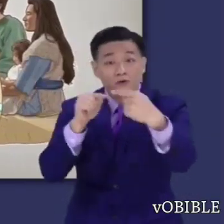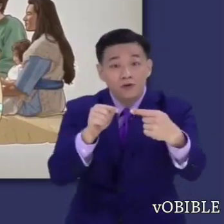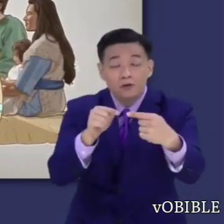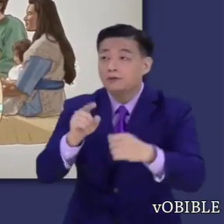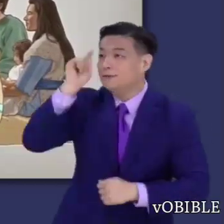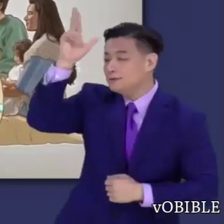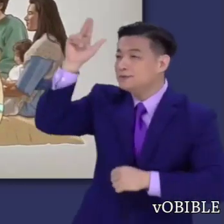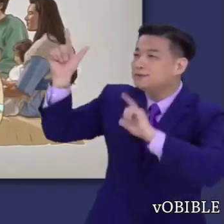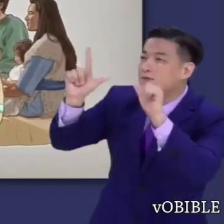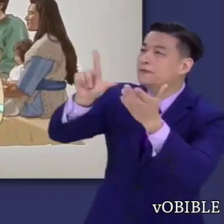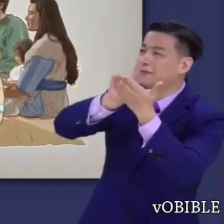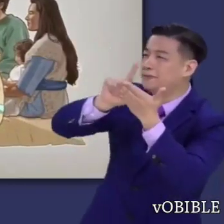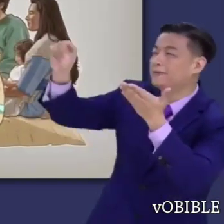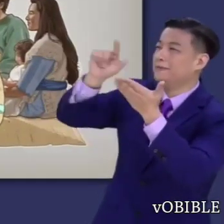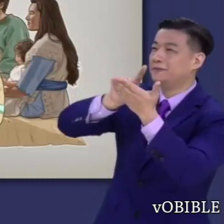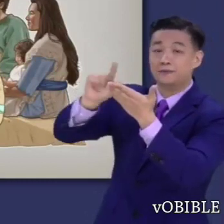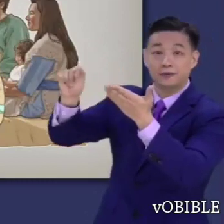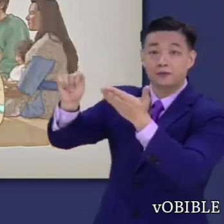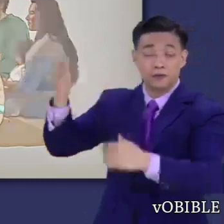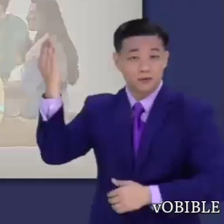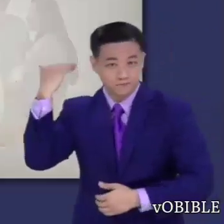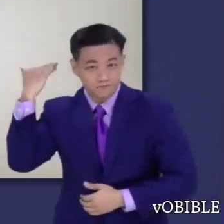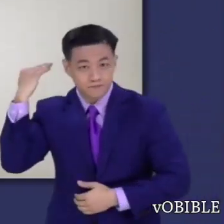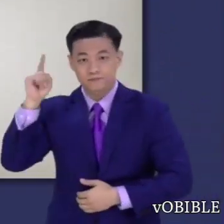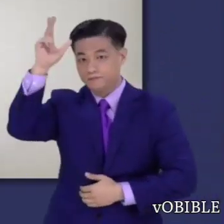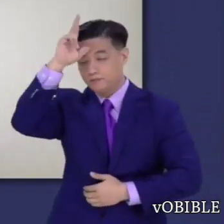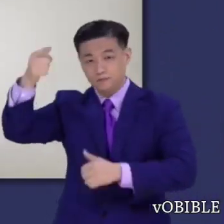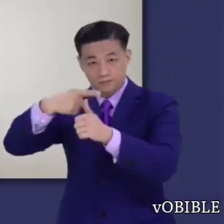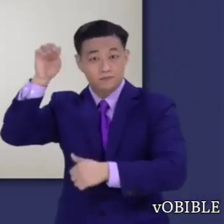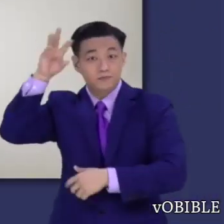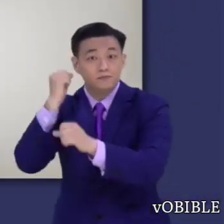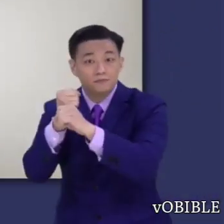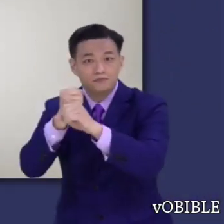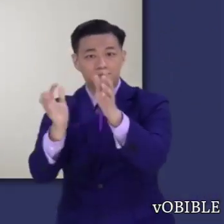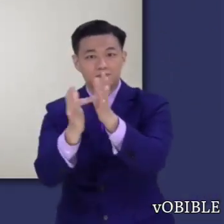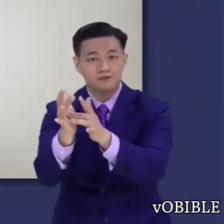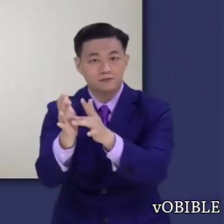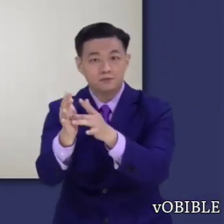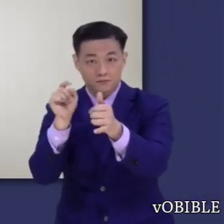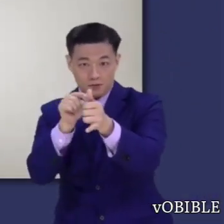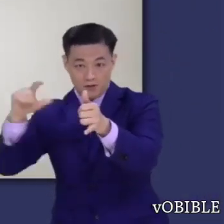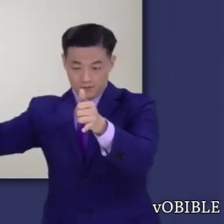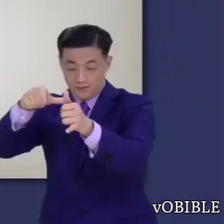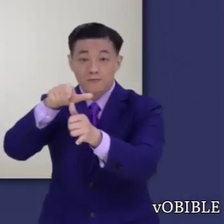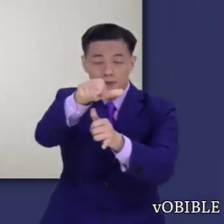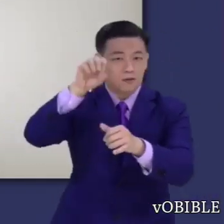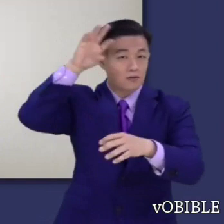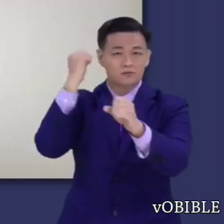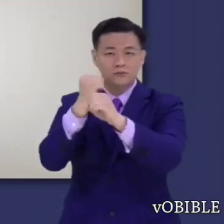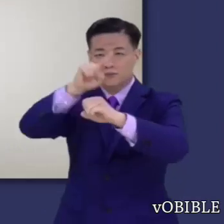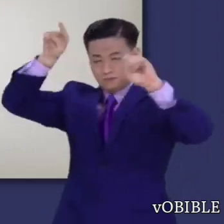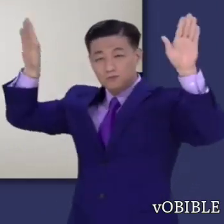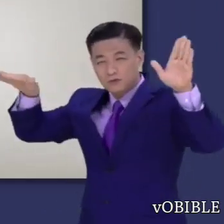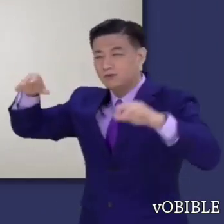继续吸收知识，确切认识上帝。保罗接着谈到，耶稣基督是那不能见的